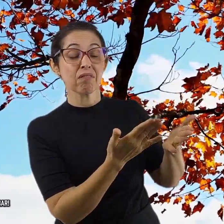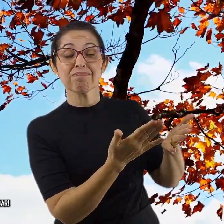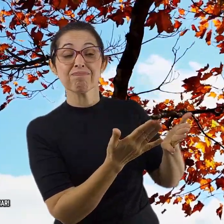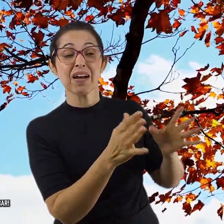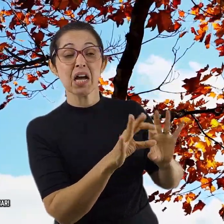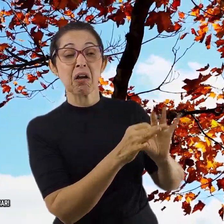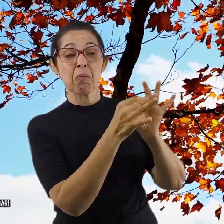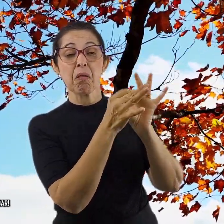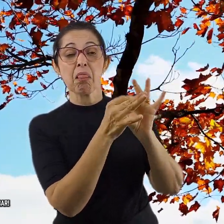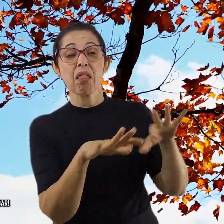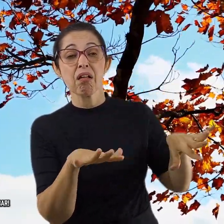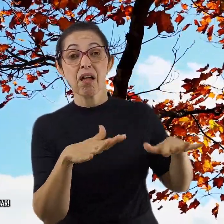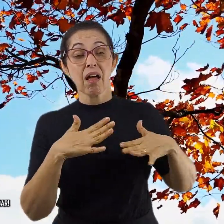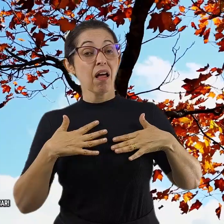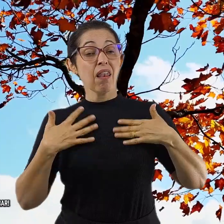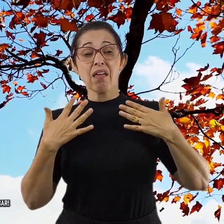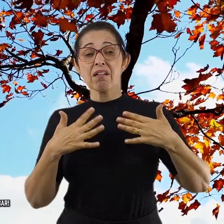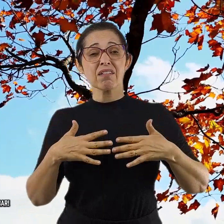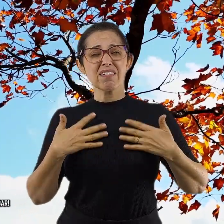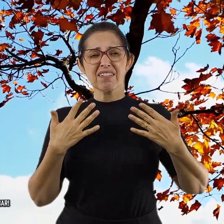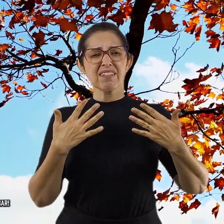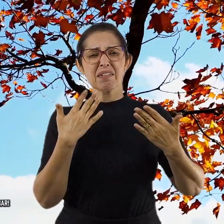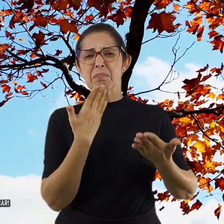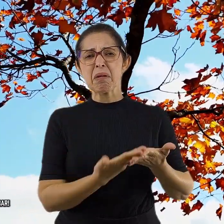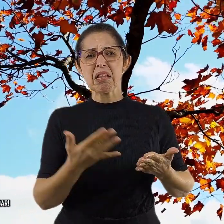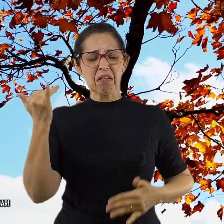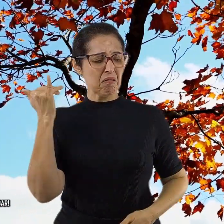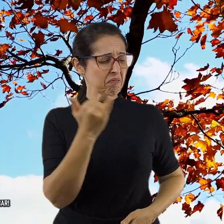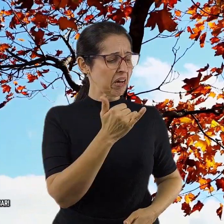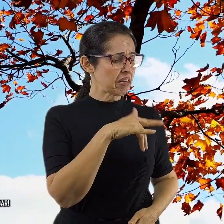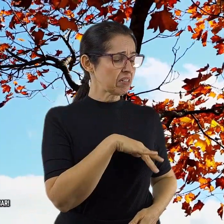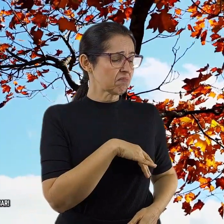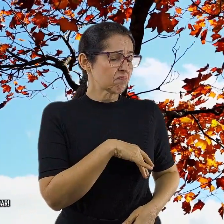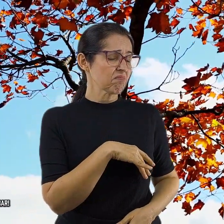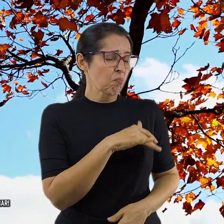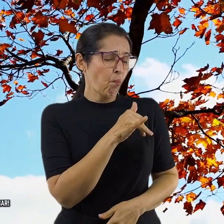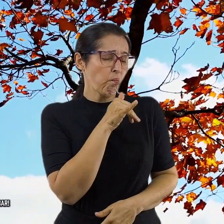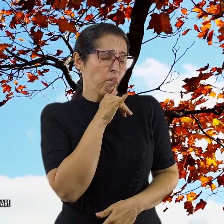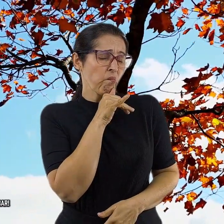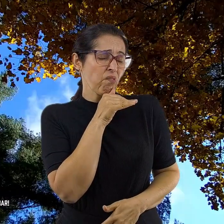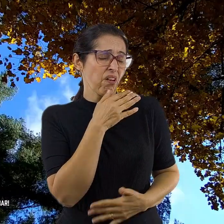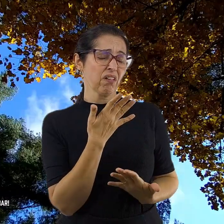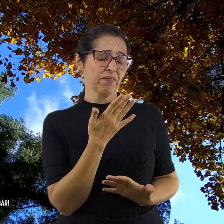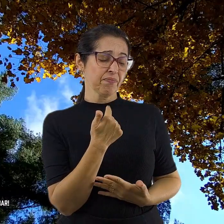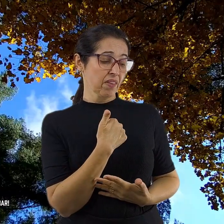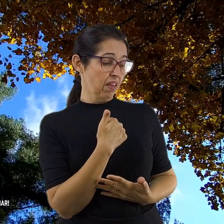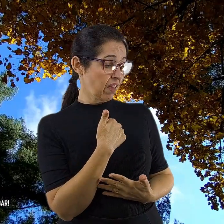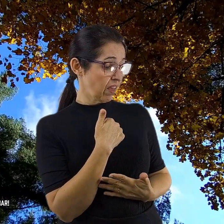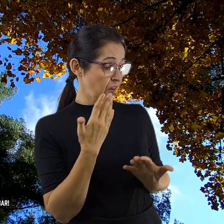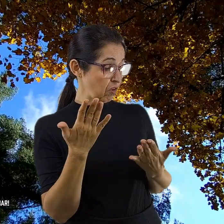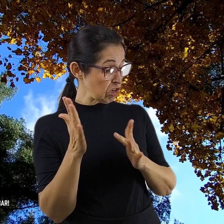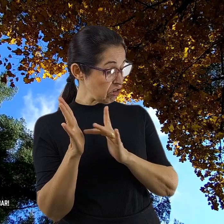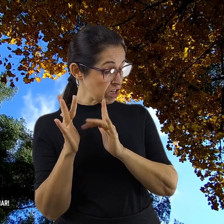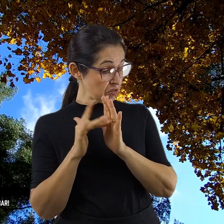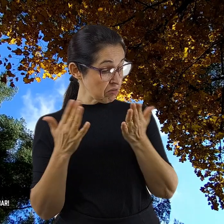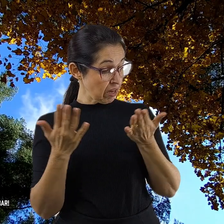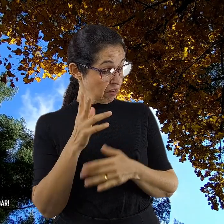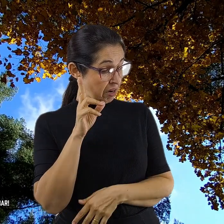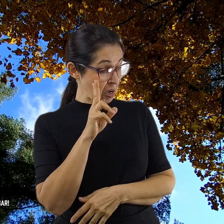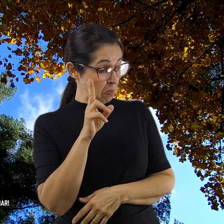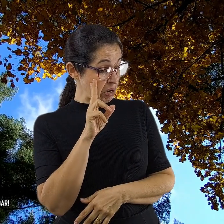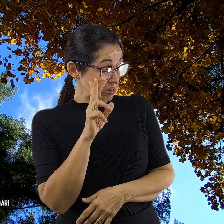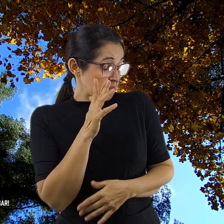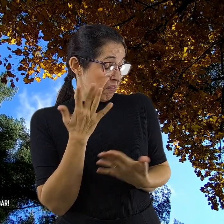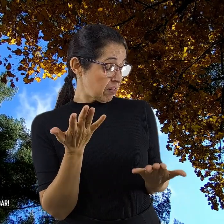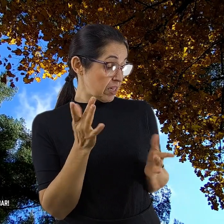Você deixou de ter a alegria de ouvir a minha voz. Eu me tornei uma história para